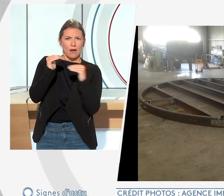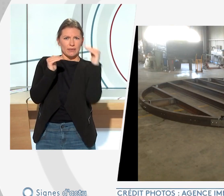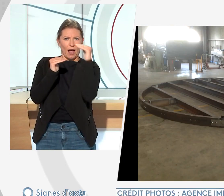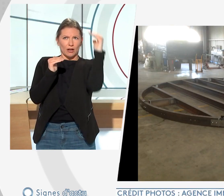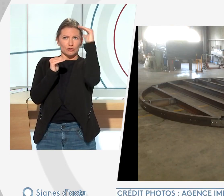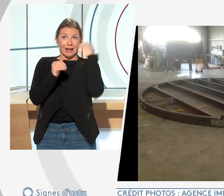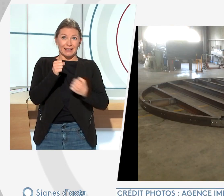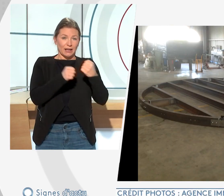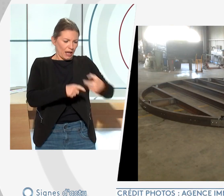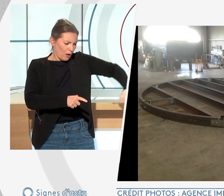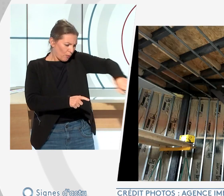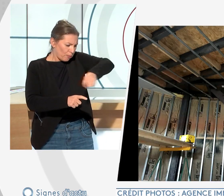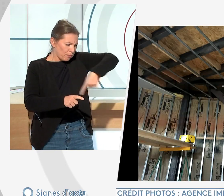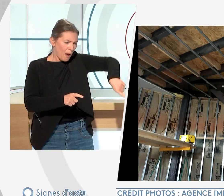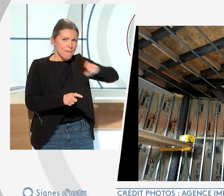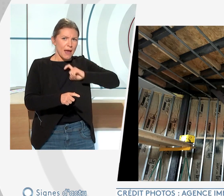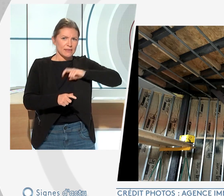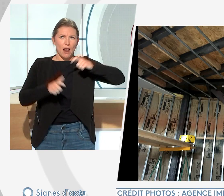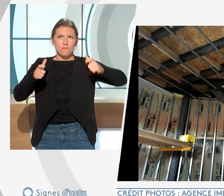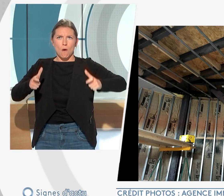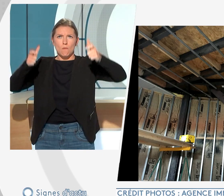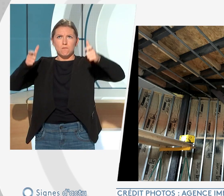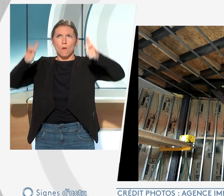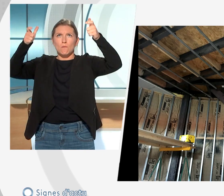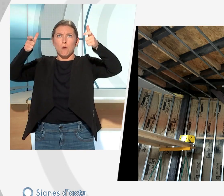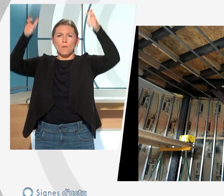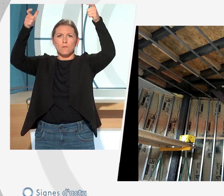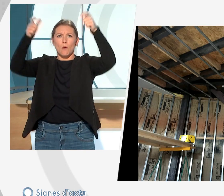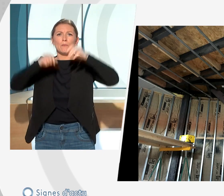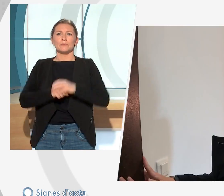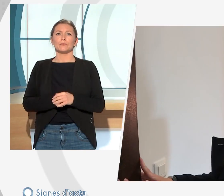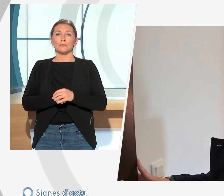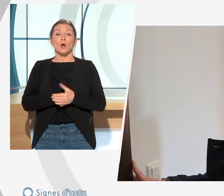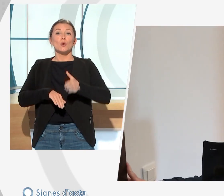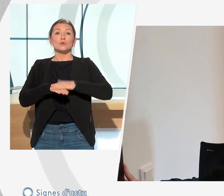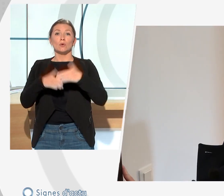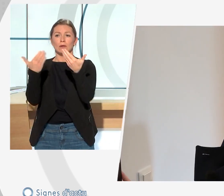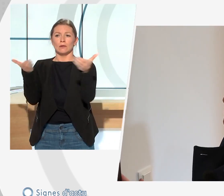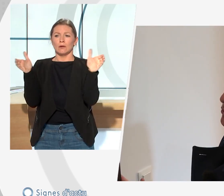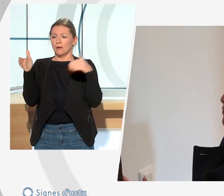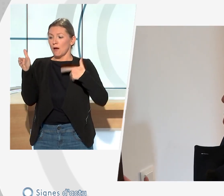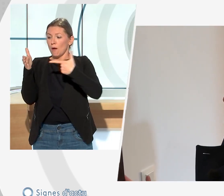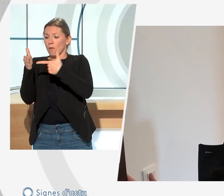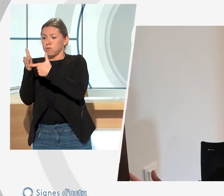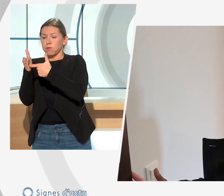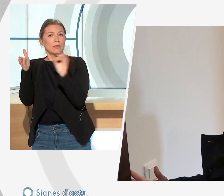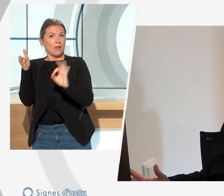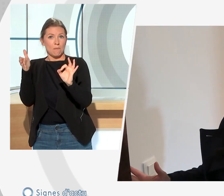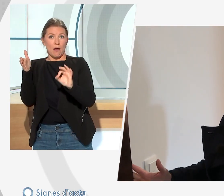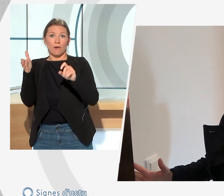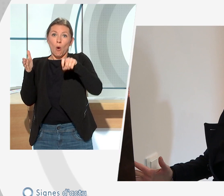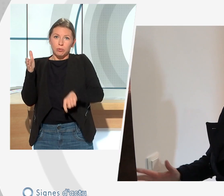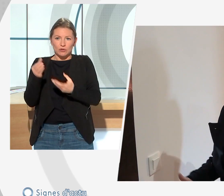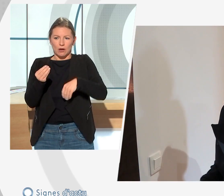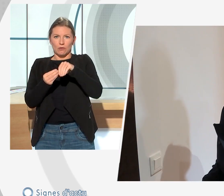ossature métallique à l'intérieur pour supporter le poids des étages. Rien n'est ancré sur le château d'eau en lui-même. On